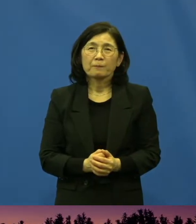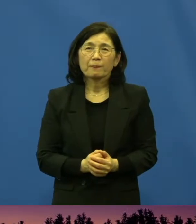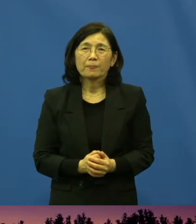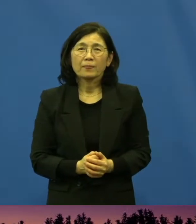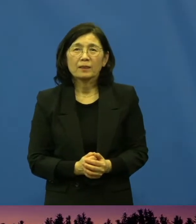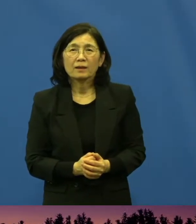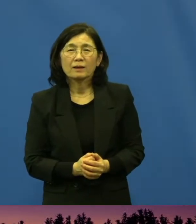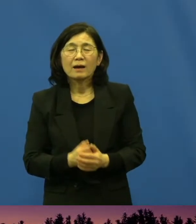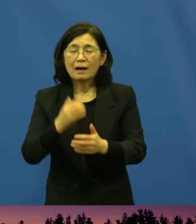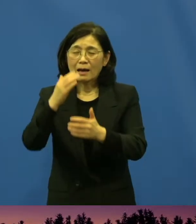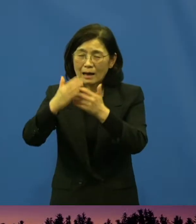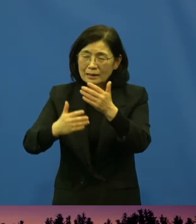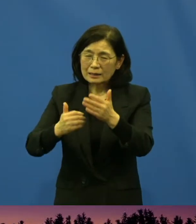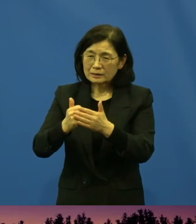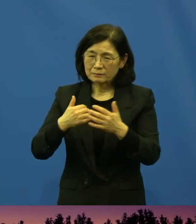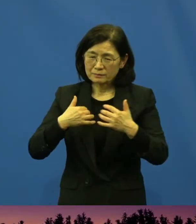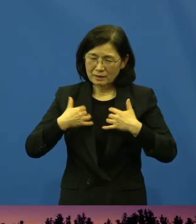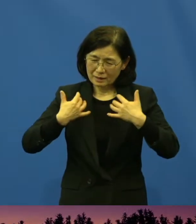도와주세요.